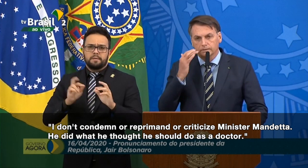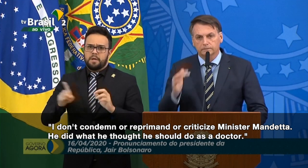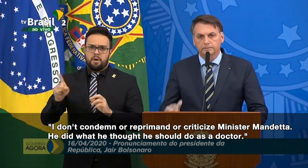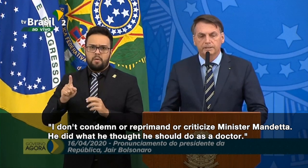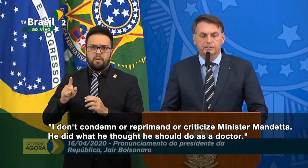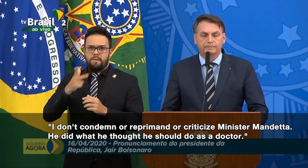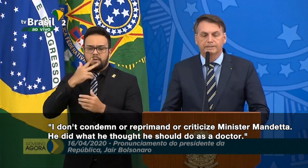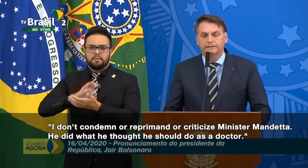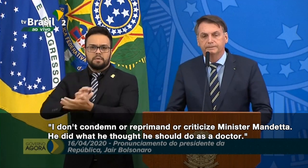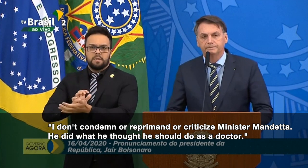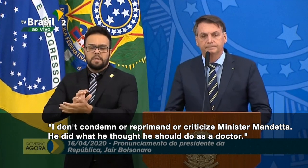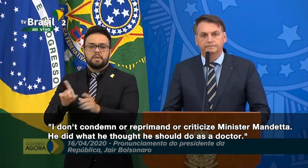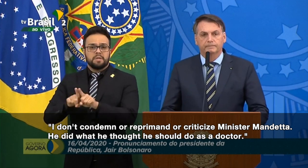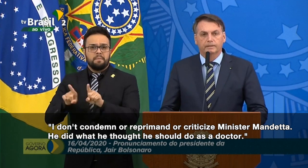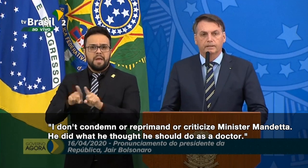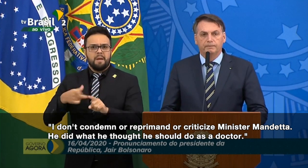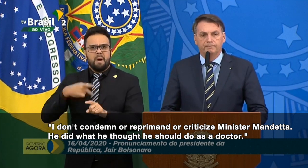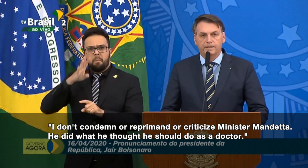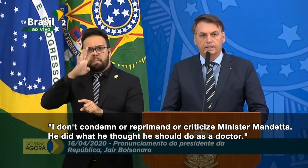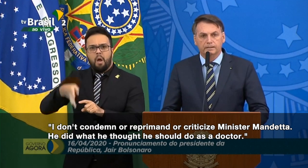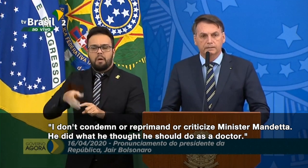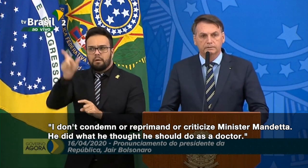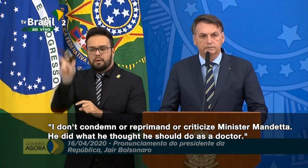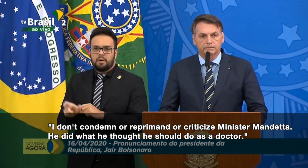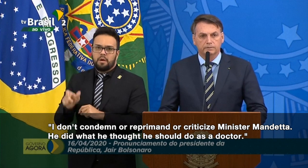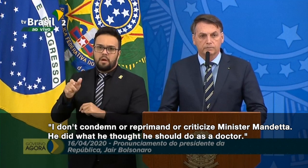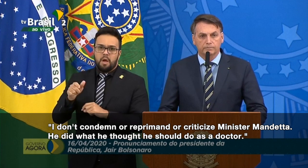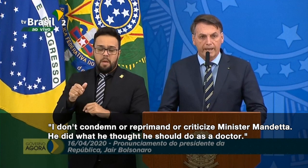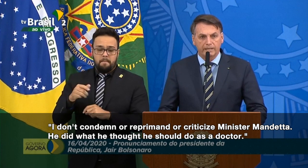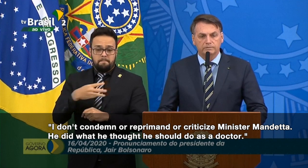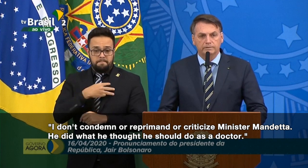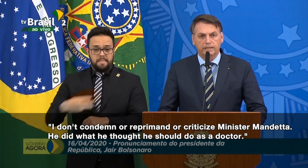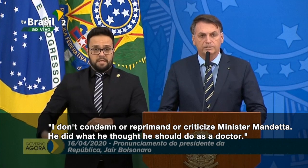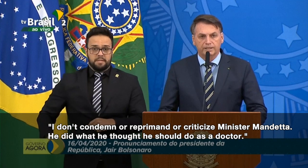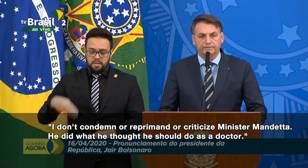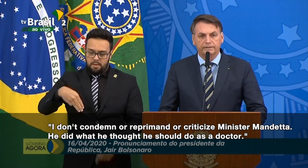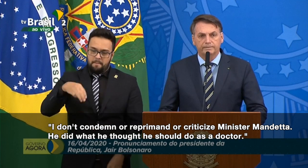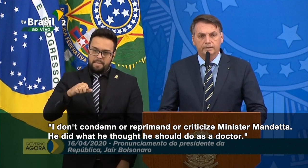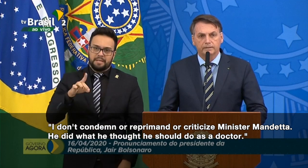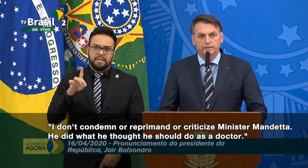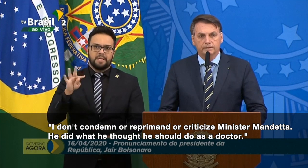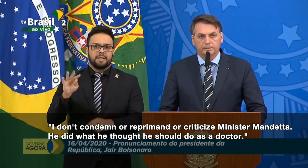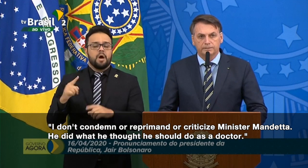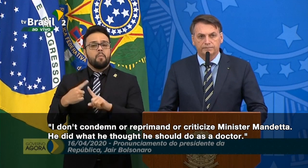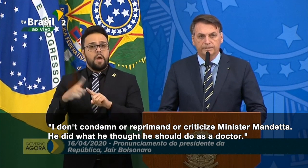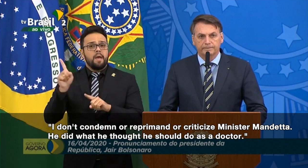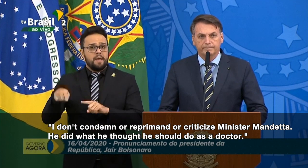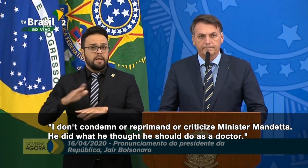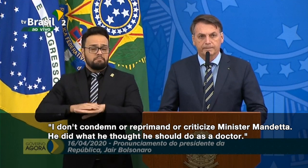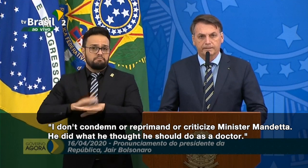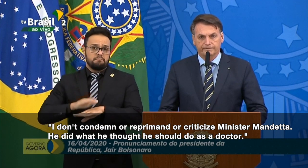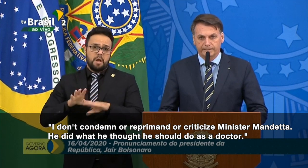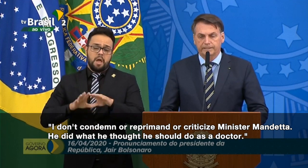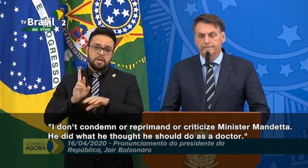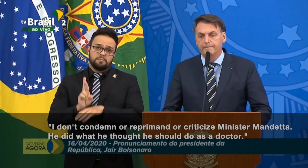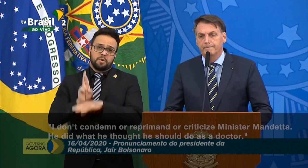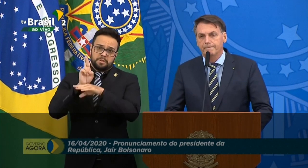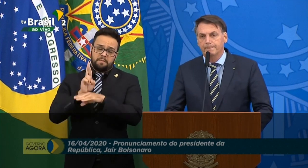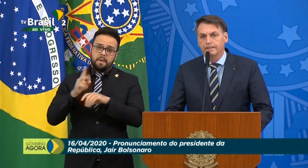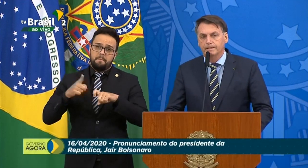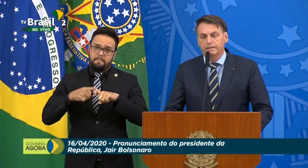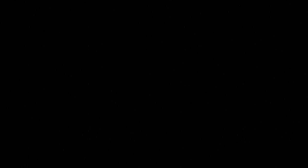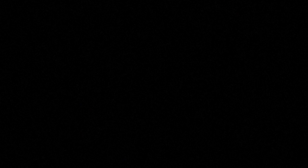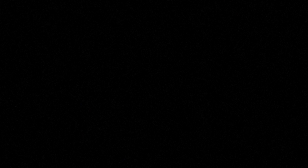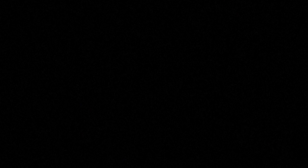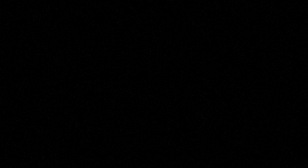o ministro Mandetta. Ele fez aquilo que como médico ele achava que devia fazer.